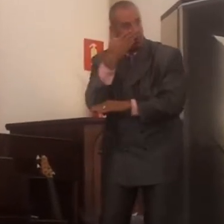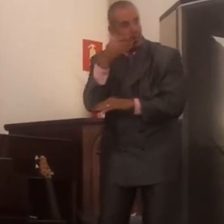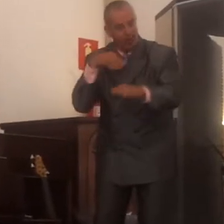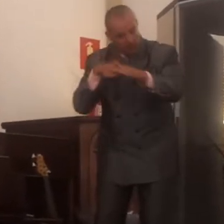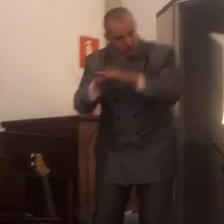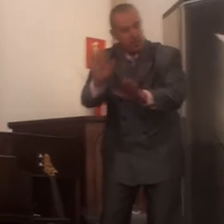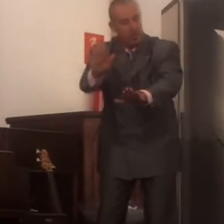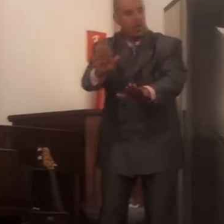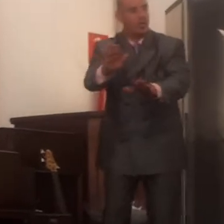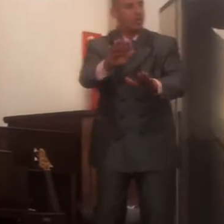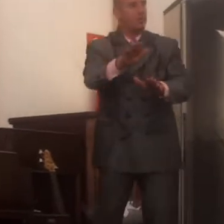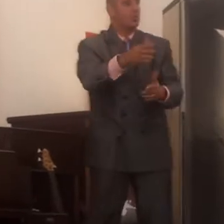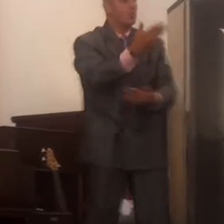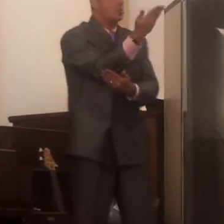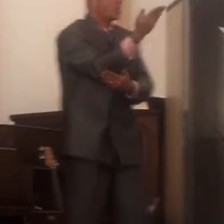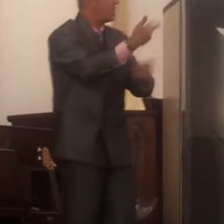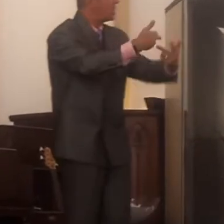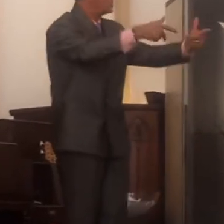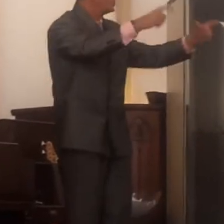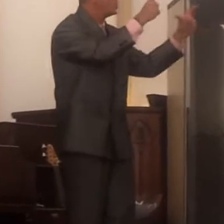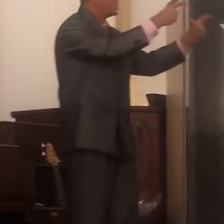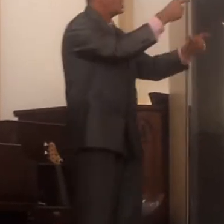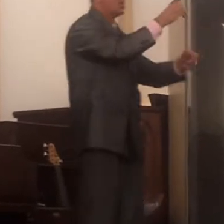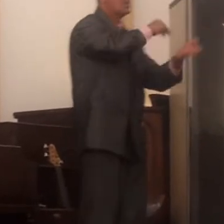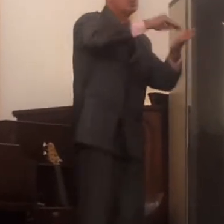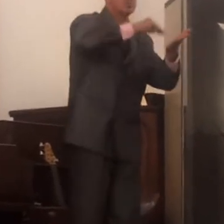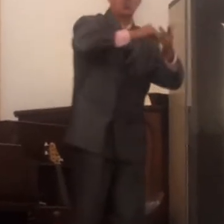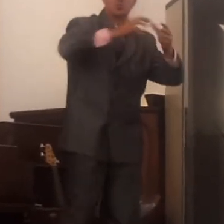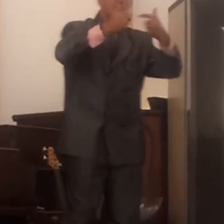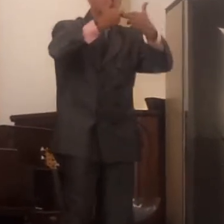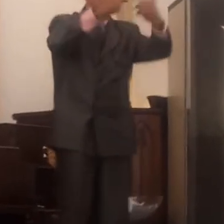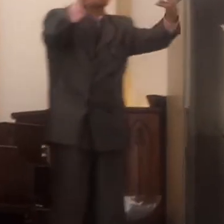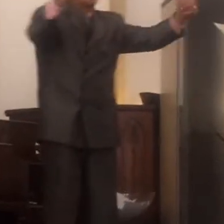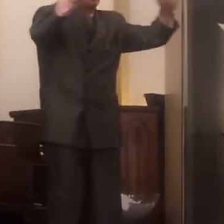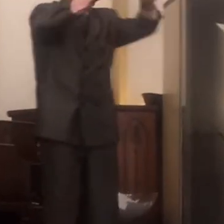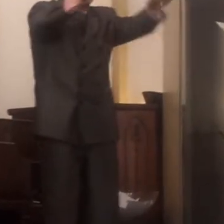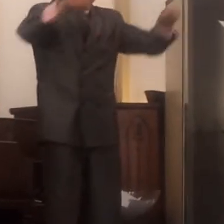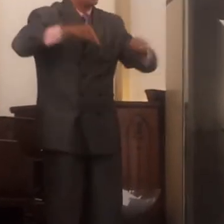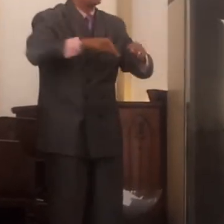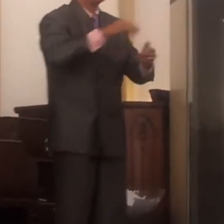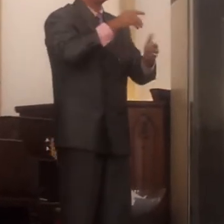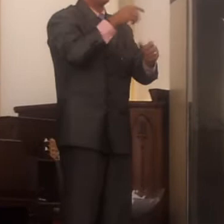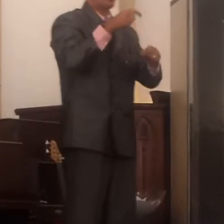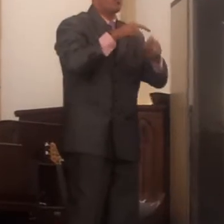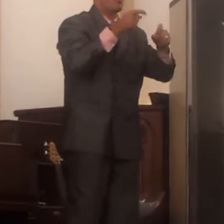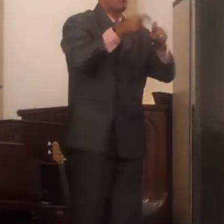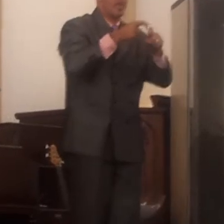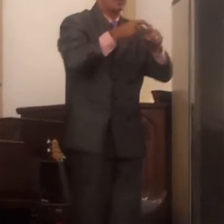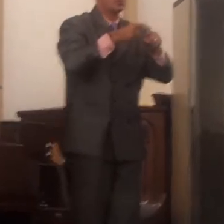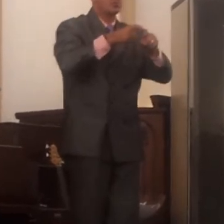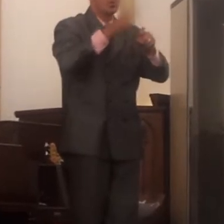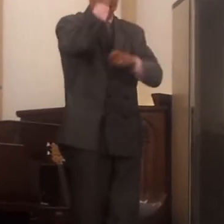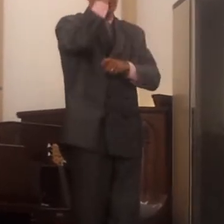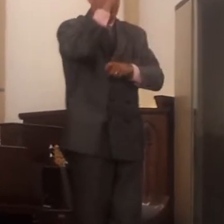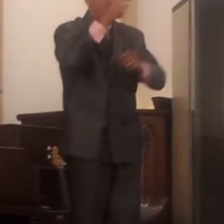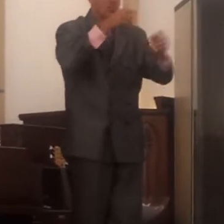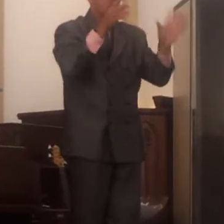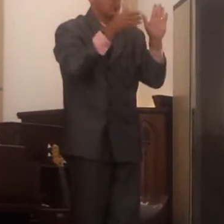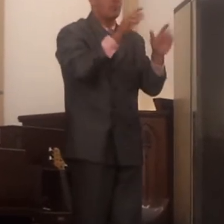nos asilos, nos escritórios de advocacia, nos consultórios médicos, para alcançar outros